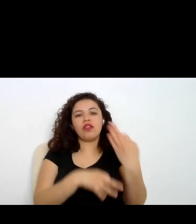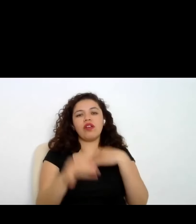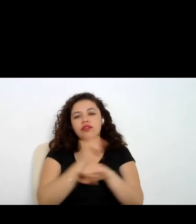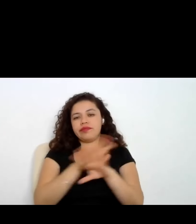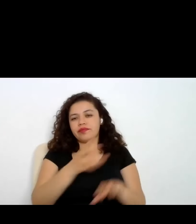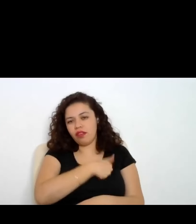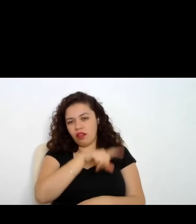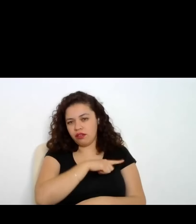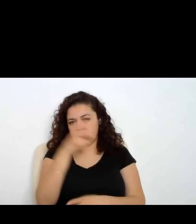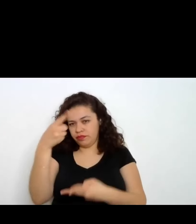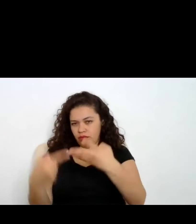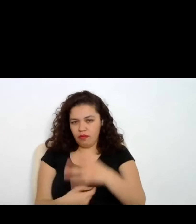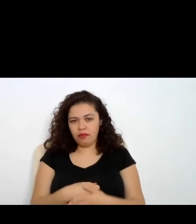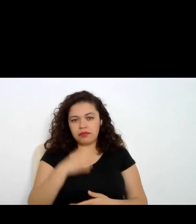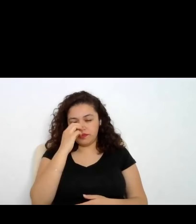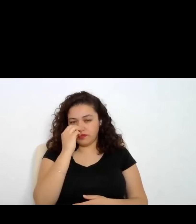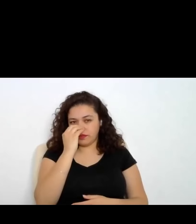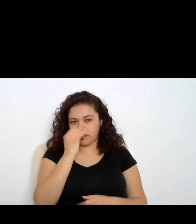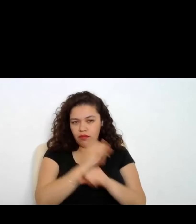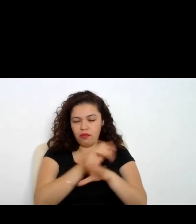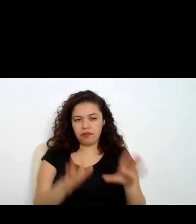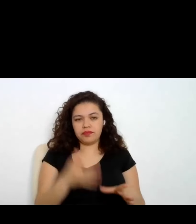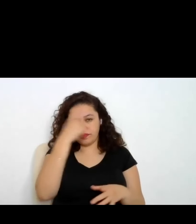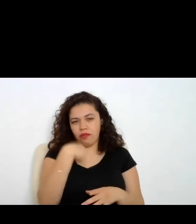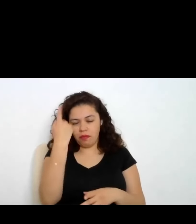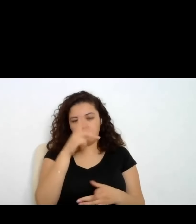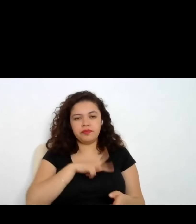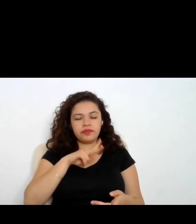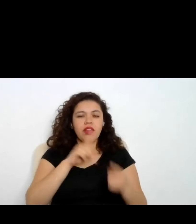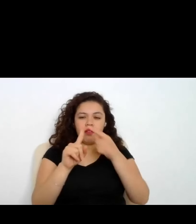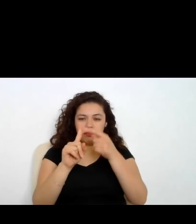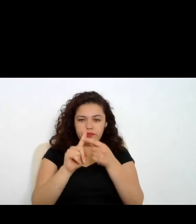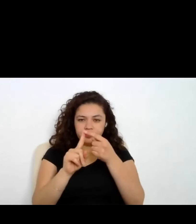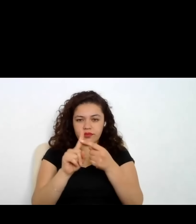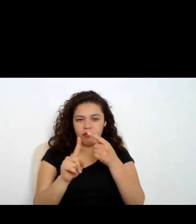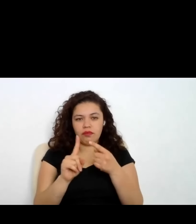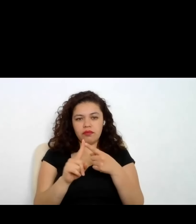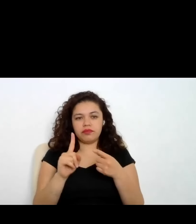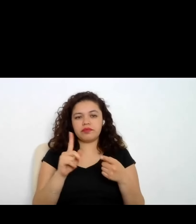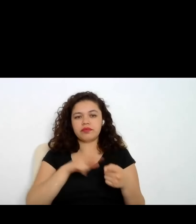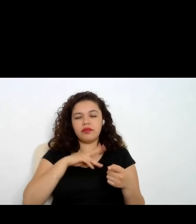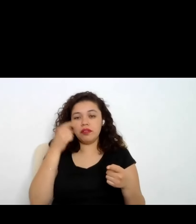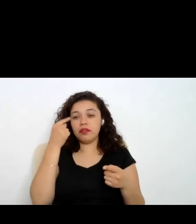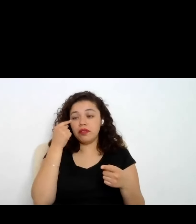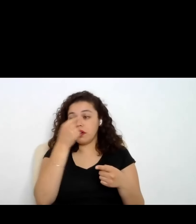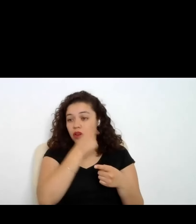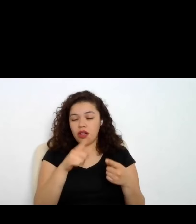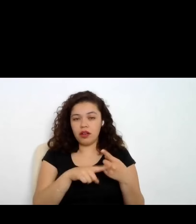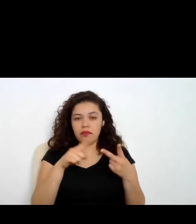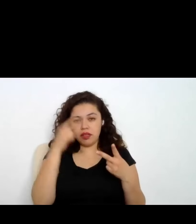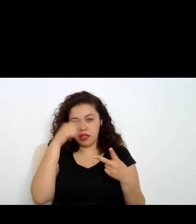salud. Los datos biométricos, pues es mi huella digital, mi iris, la retina,